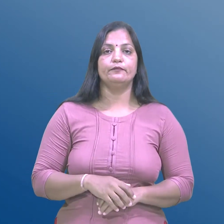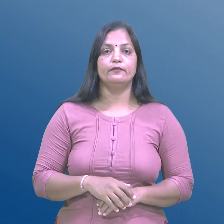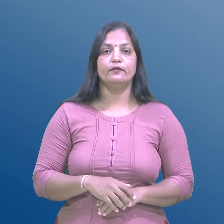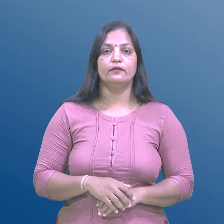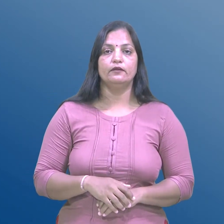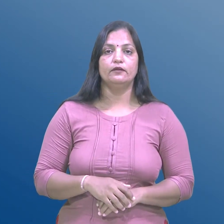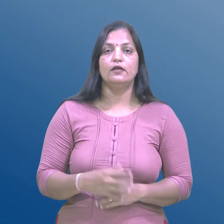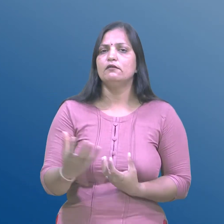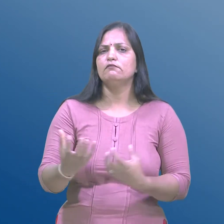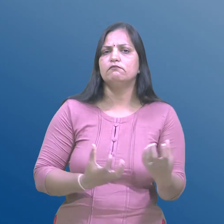ખરીદી અથવા બજાર,